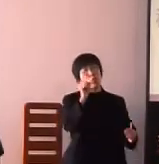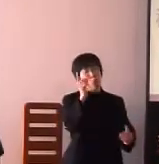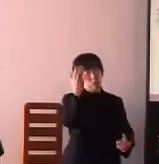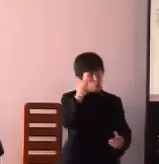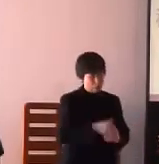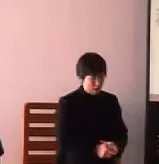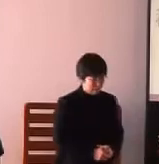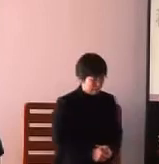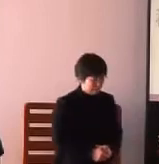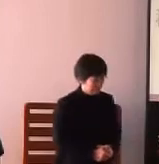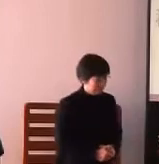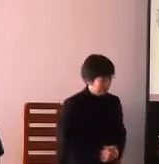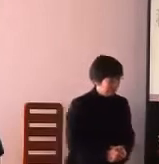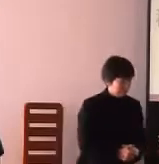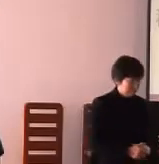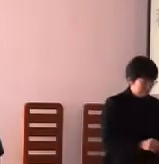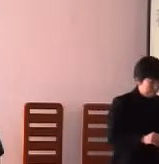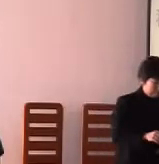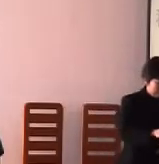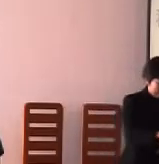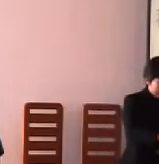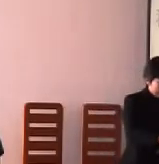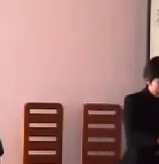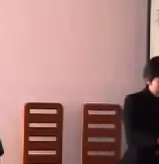もの、受け入れてないもの、